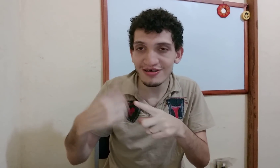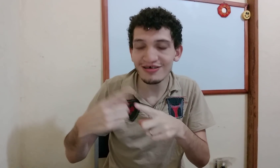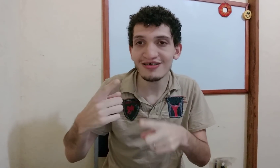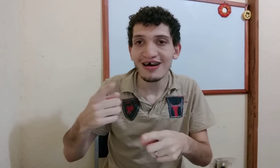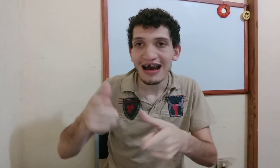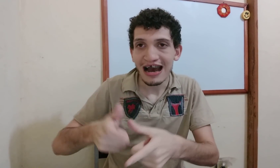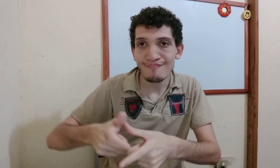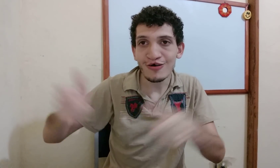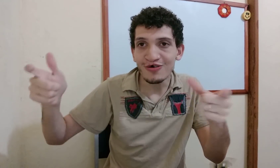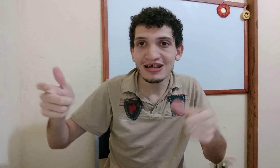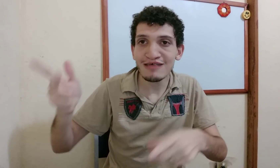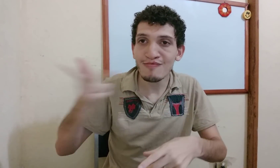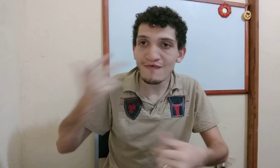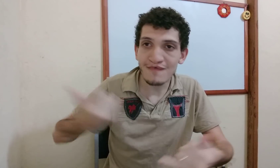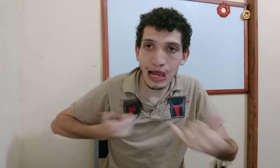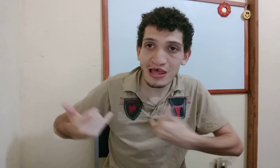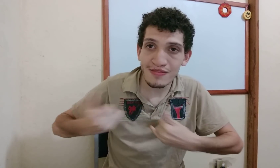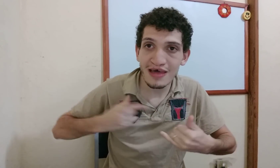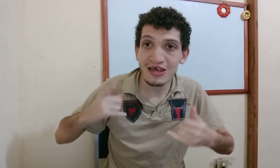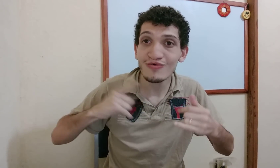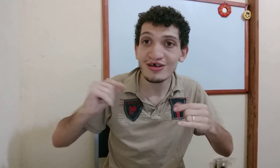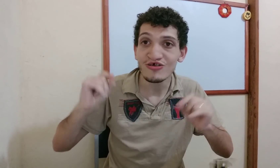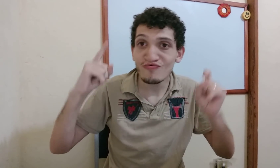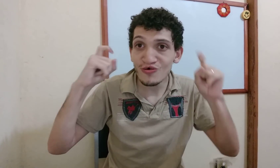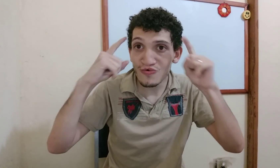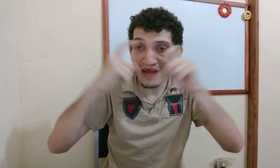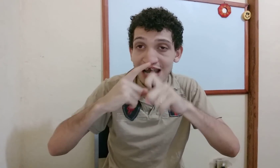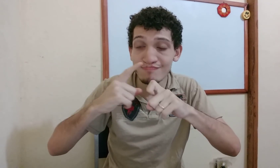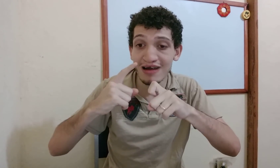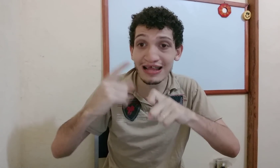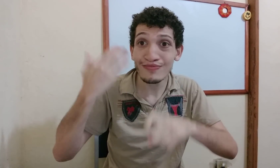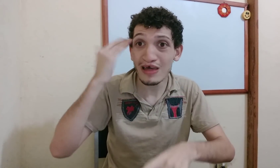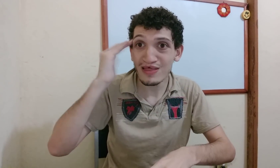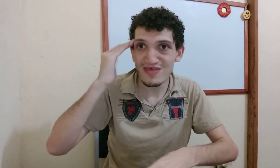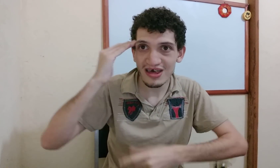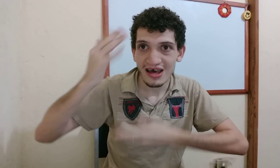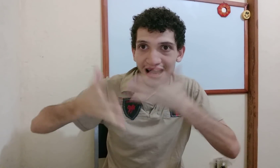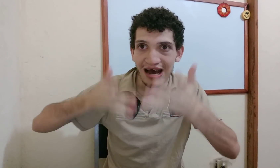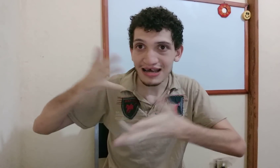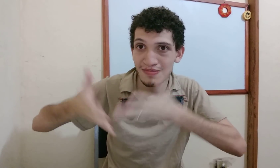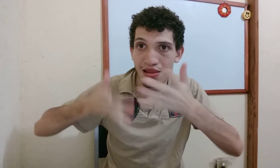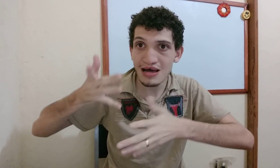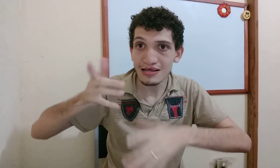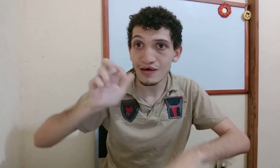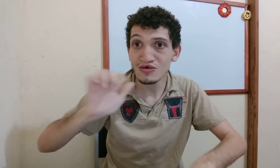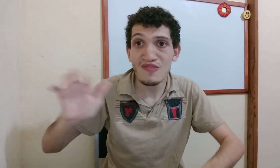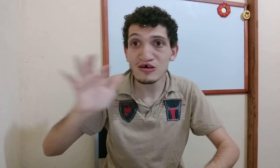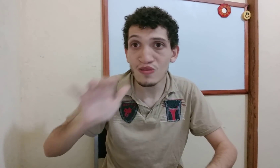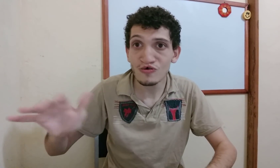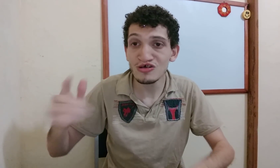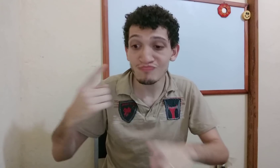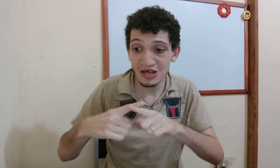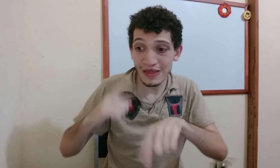Porque a maioria me fala que tem dificuldade pra entender a finalização de tecnologia. Porque na hora